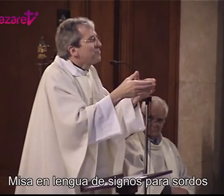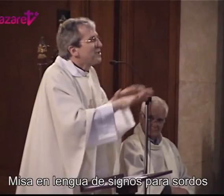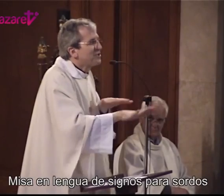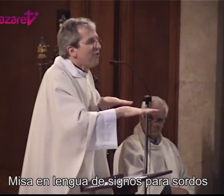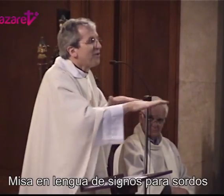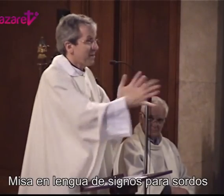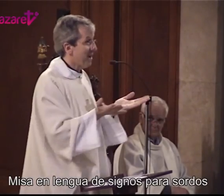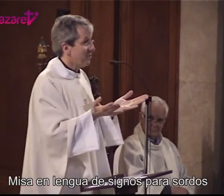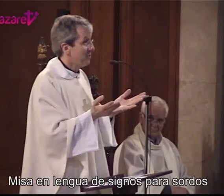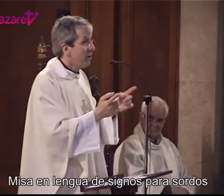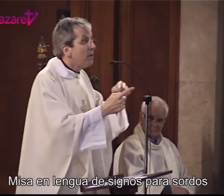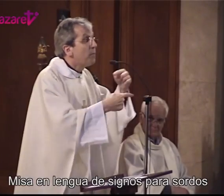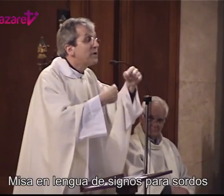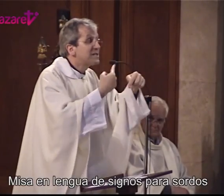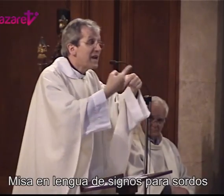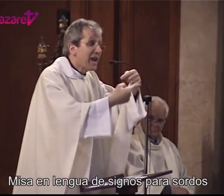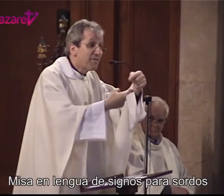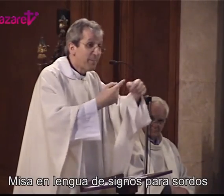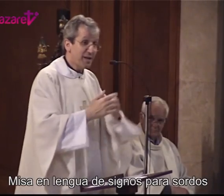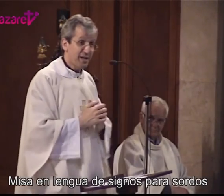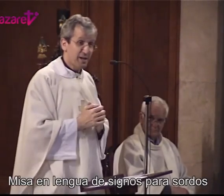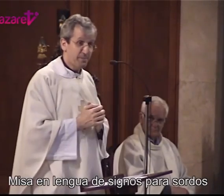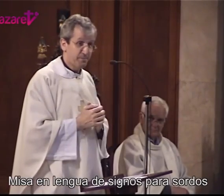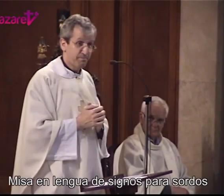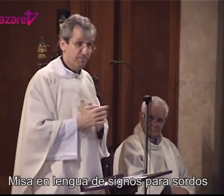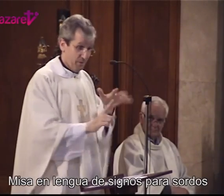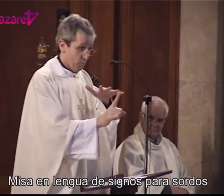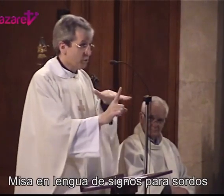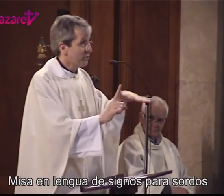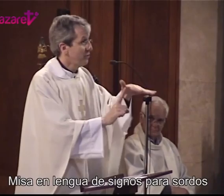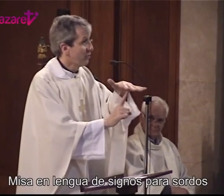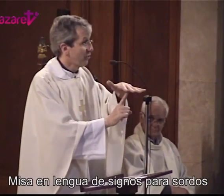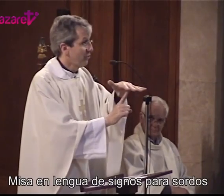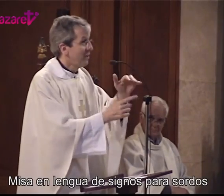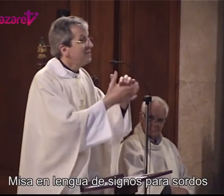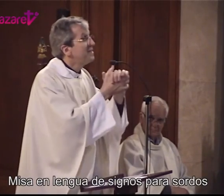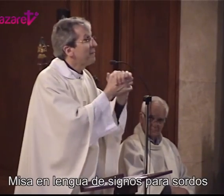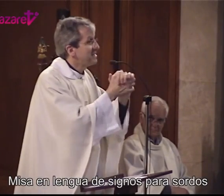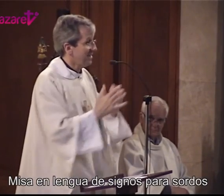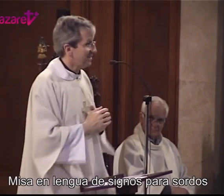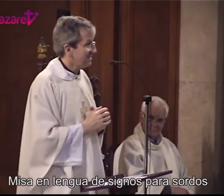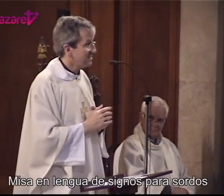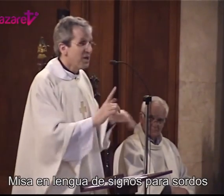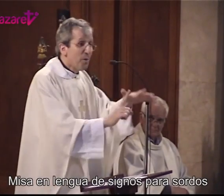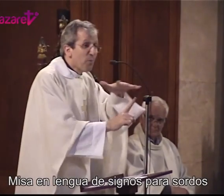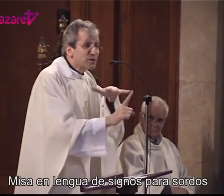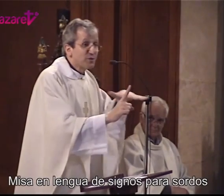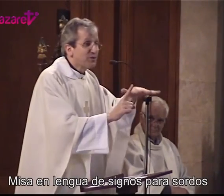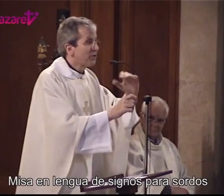vuestro rebaño? Pues la familia, vuestro entorno de amistades, vuestro entorno